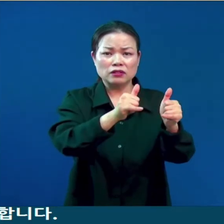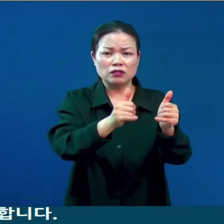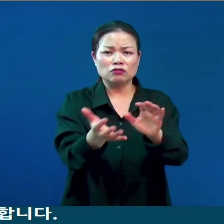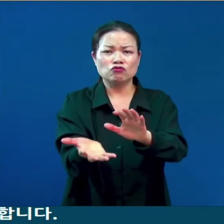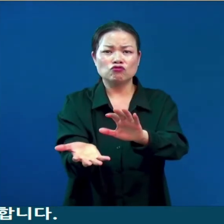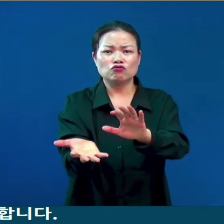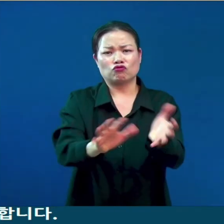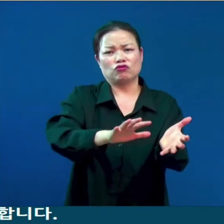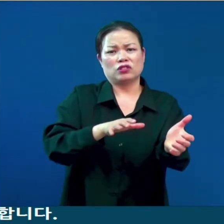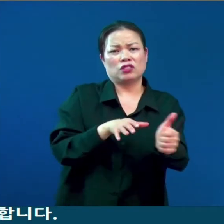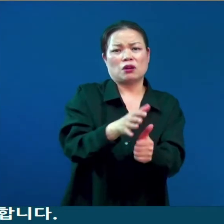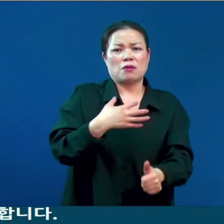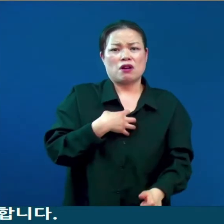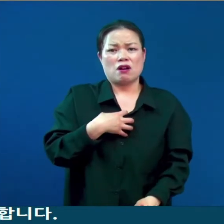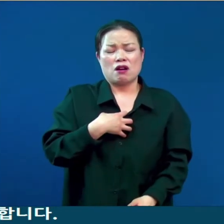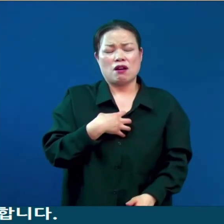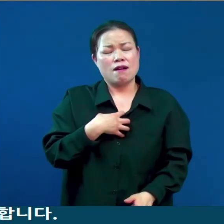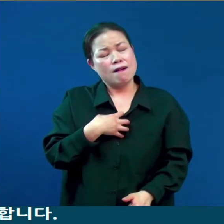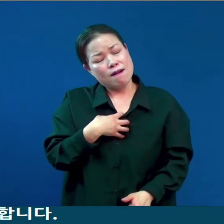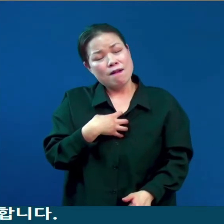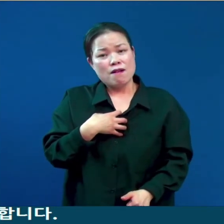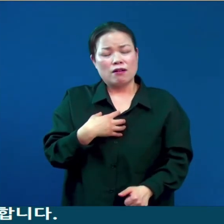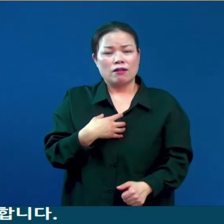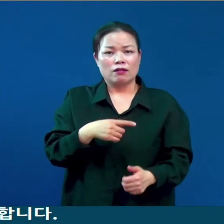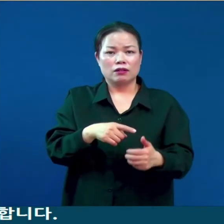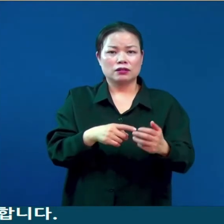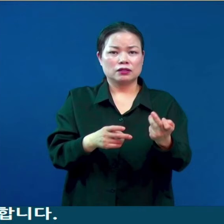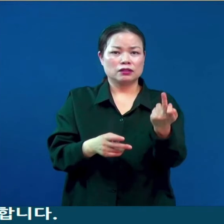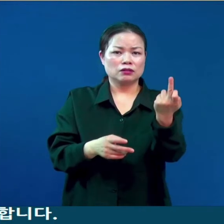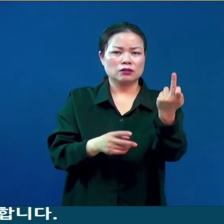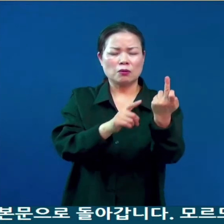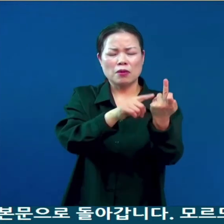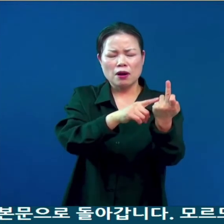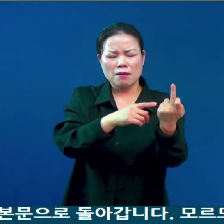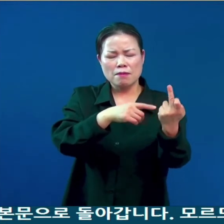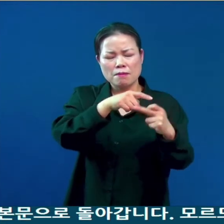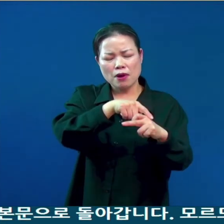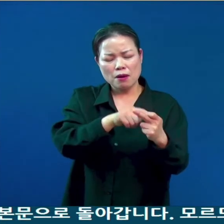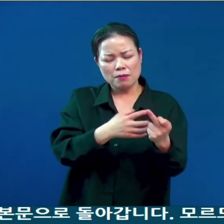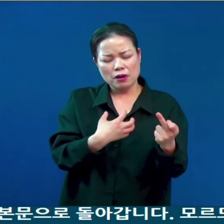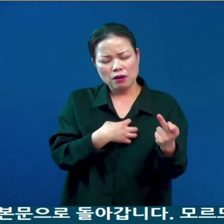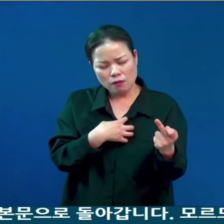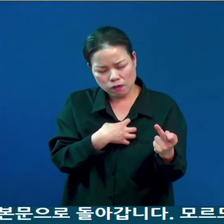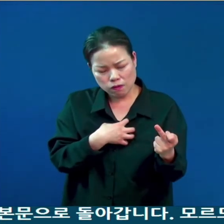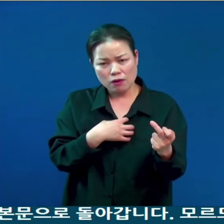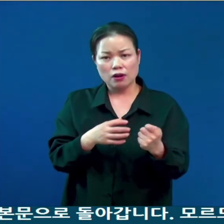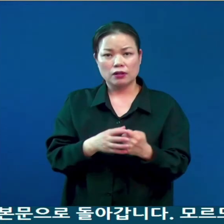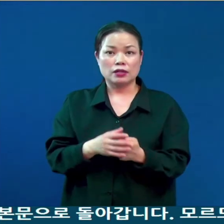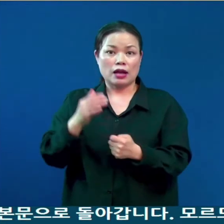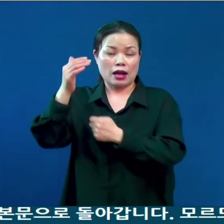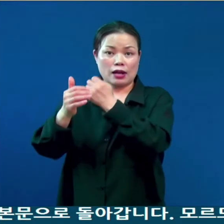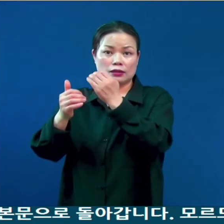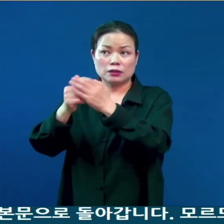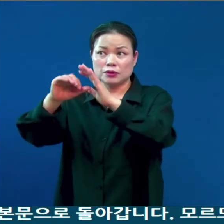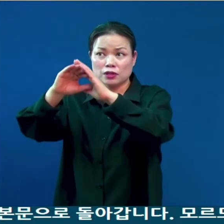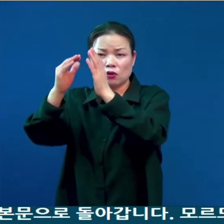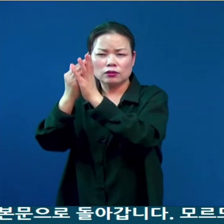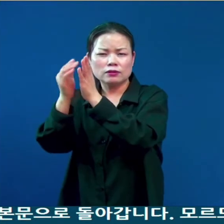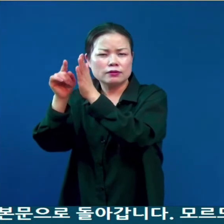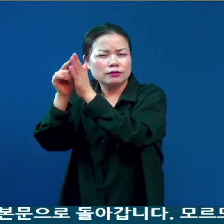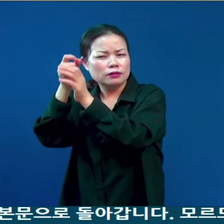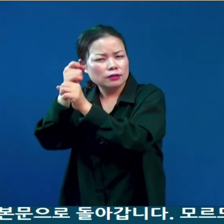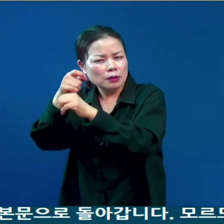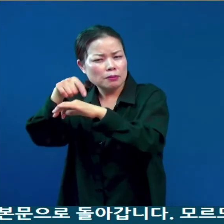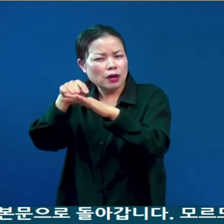죽을 위기에 처했을 때 그의 마음은 얼마나 마음이 아팠을까요? 그러면서 물론 하나님을 전적으로 의지했지만